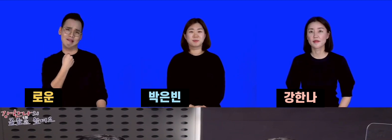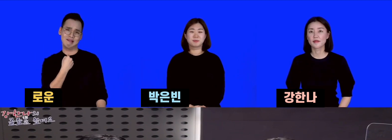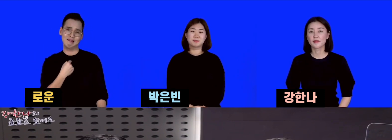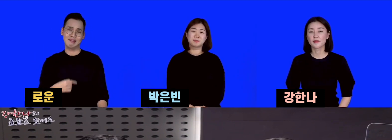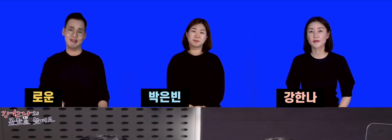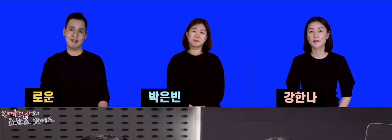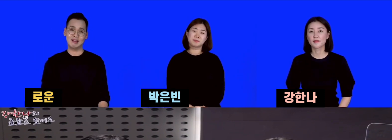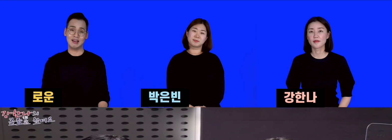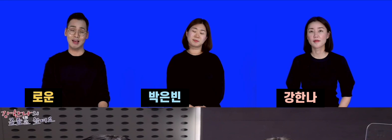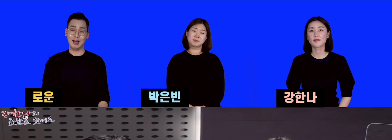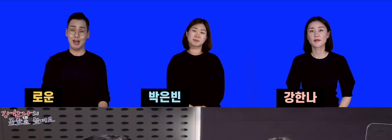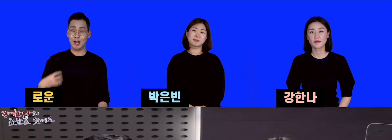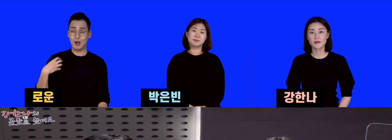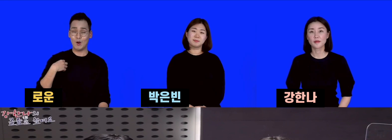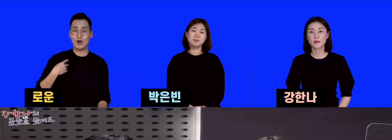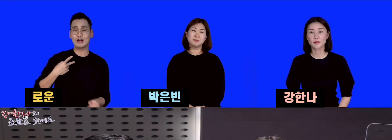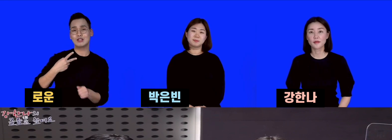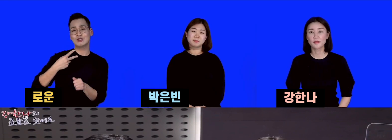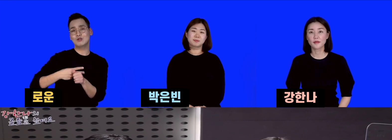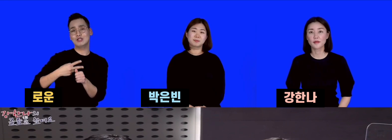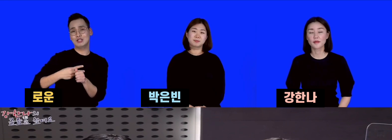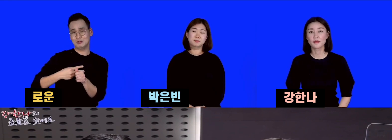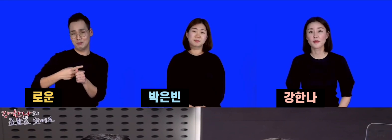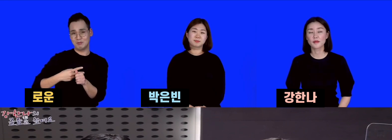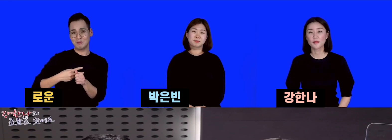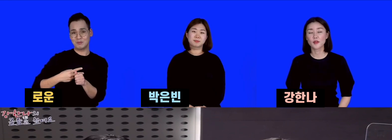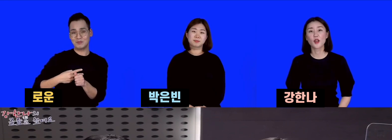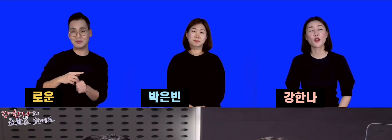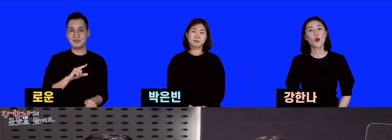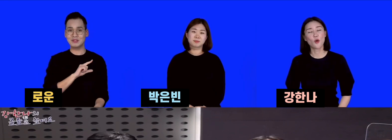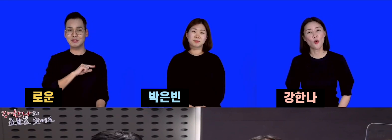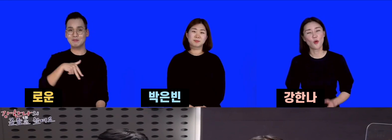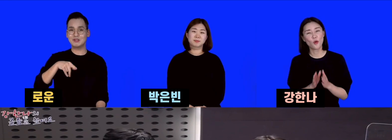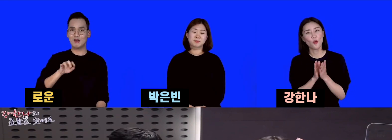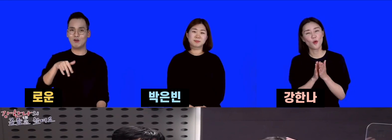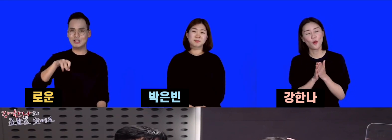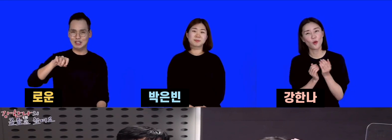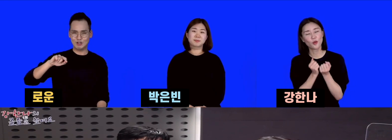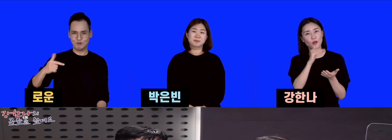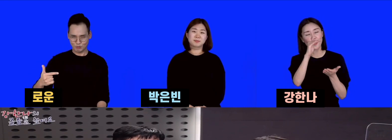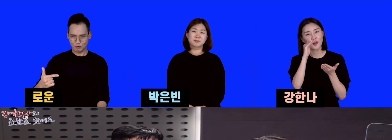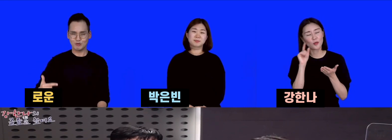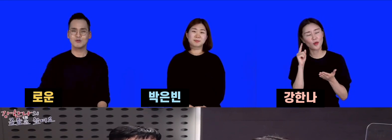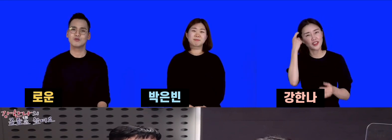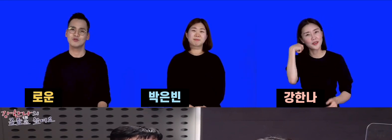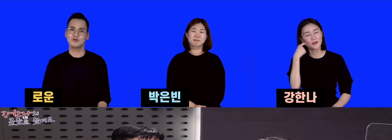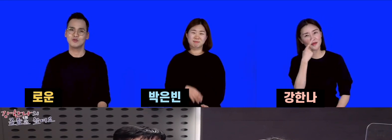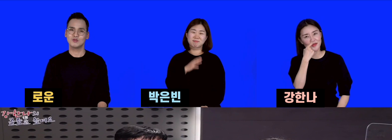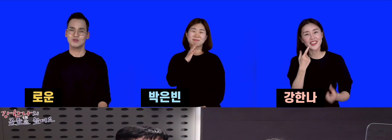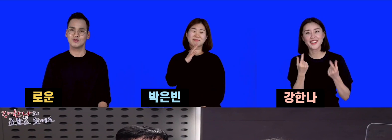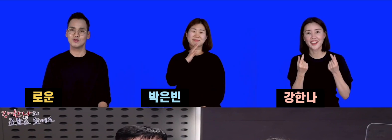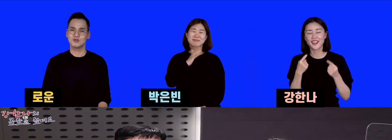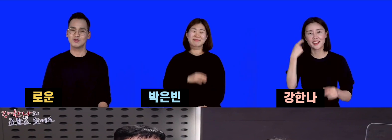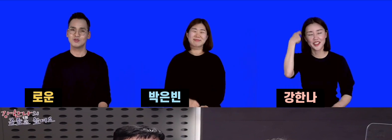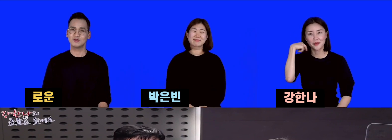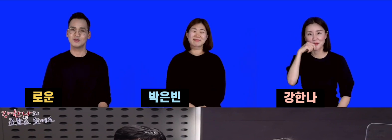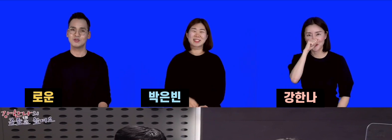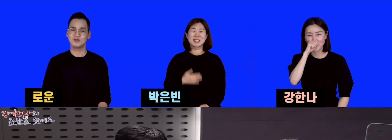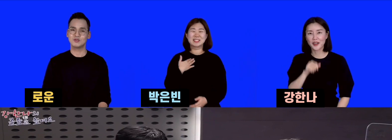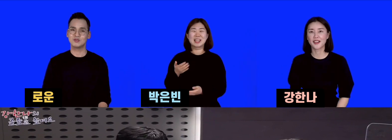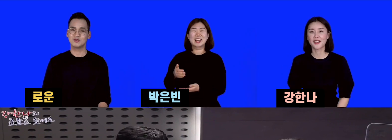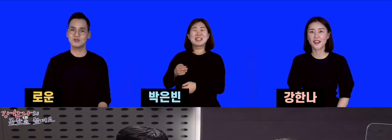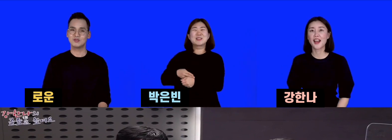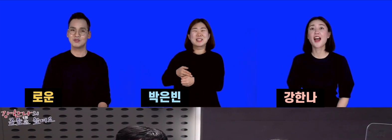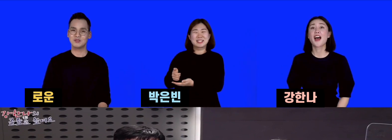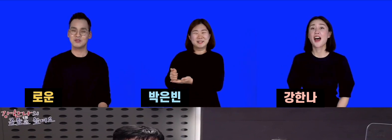이제 휘의 스승 시강원의 서연관 정지훈입니다 오 멋있습니다 벌써부터 느낌이 저희